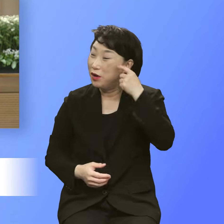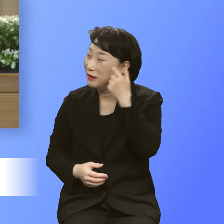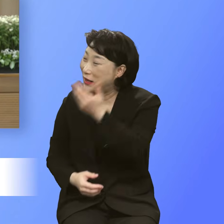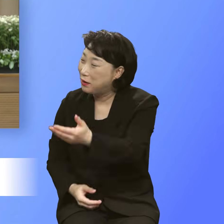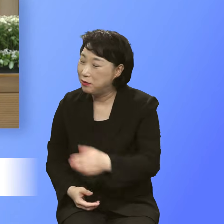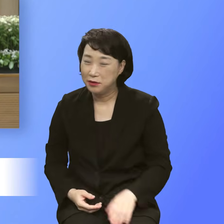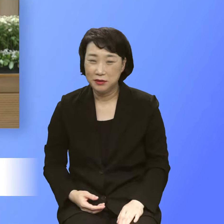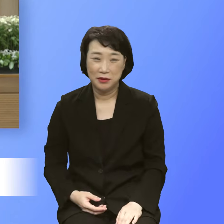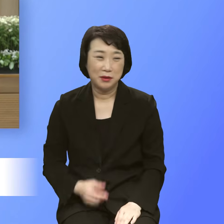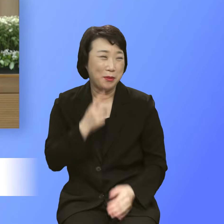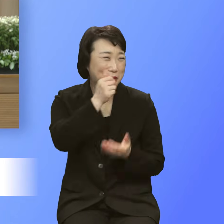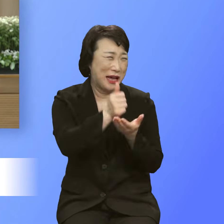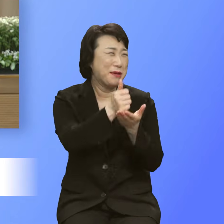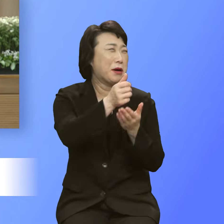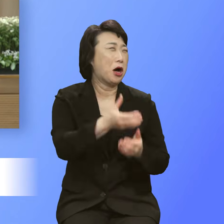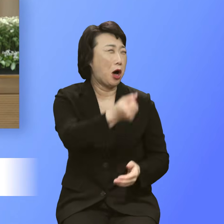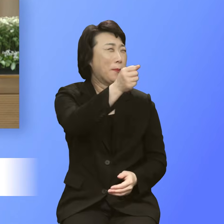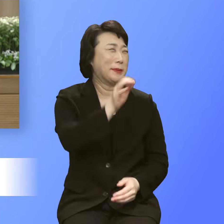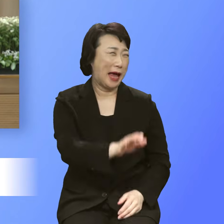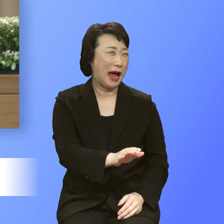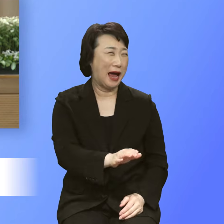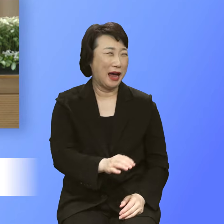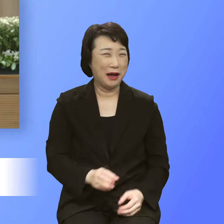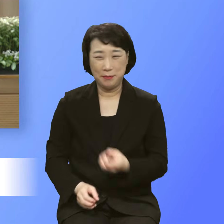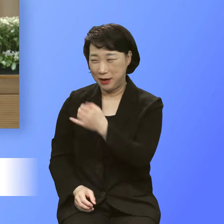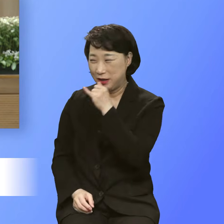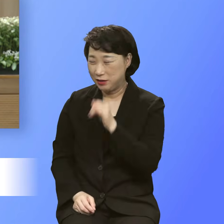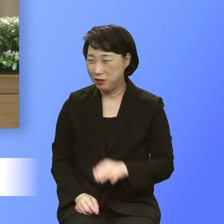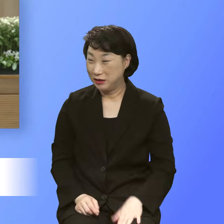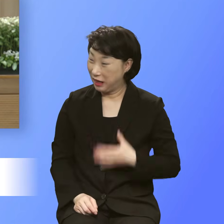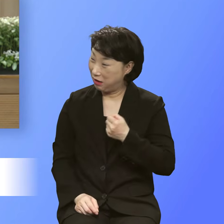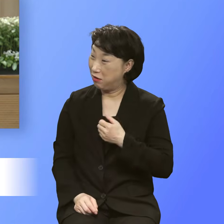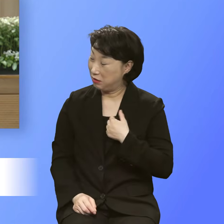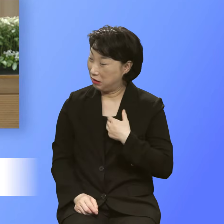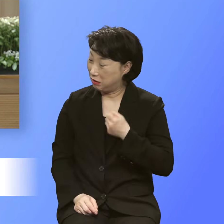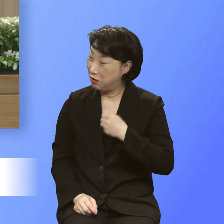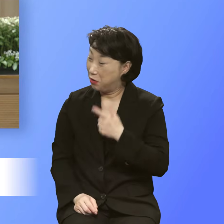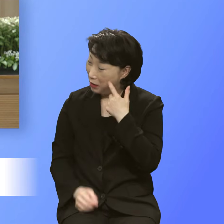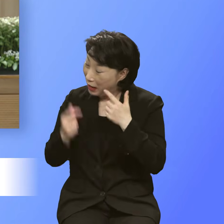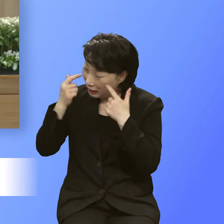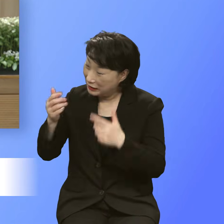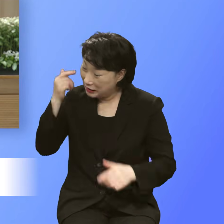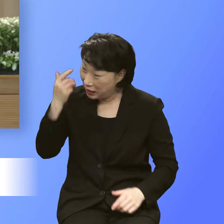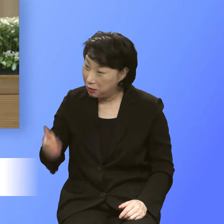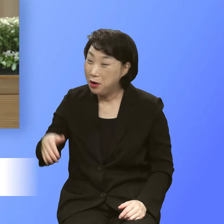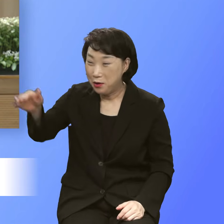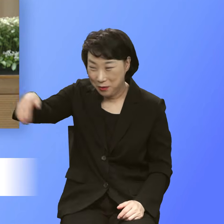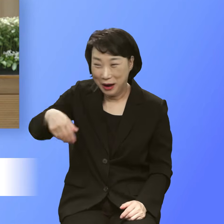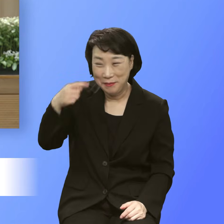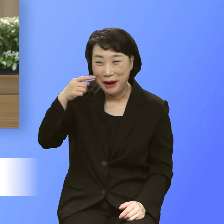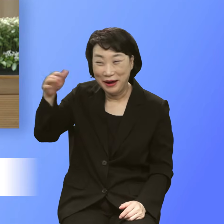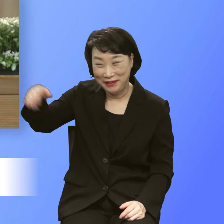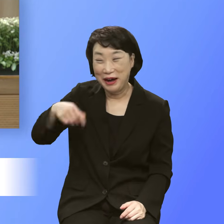응? 이게 내 것이냐? 내 거 확실히? 이따 한번 봐서.